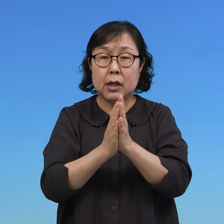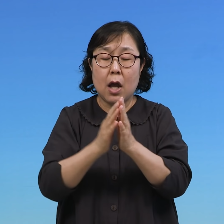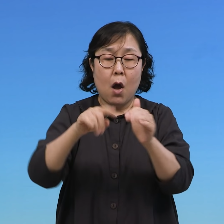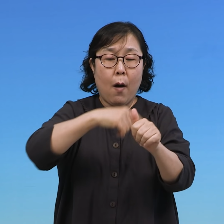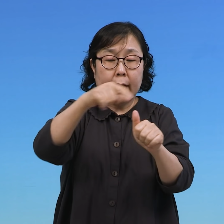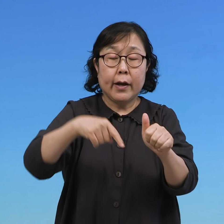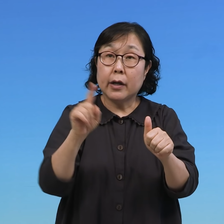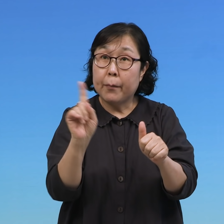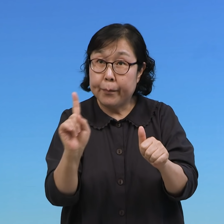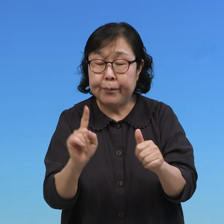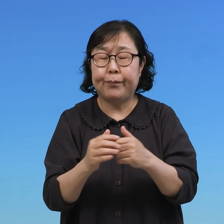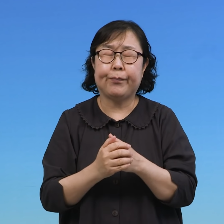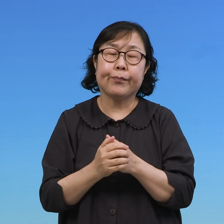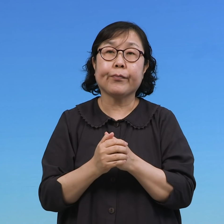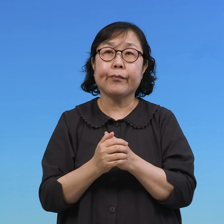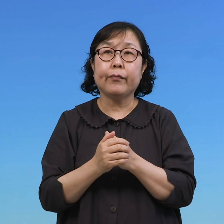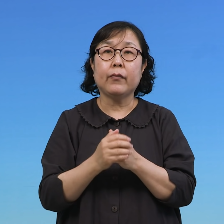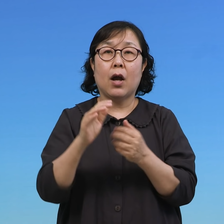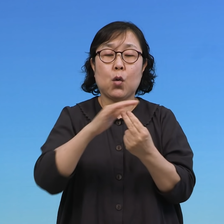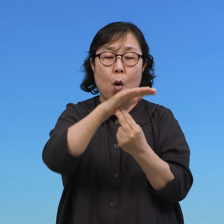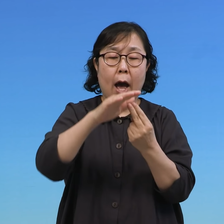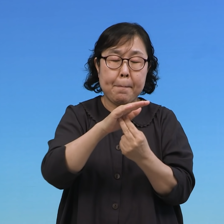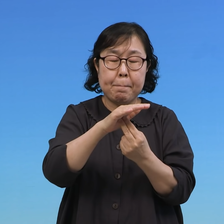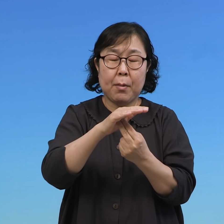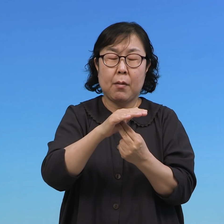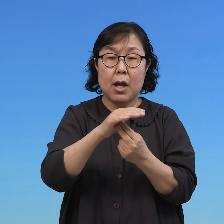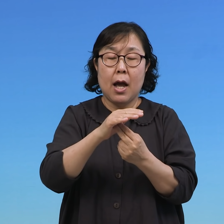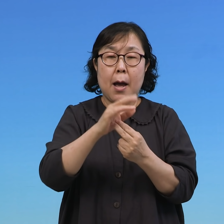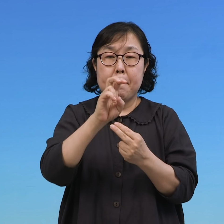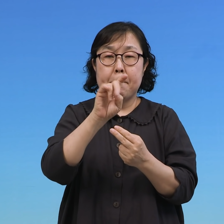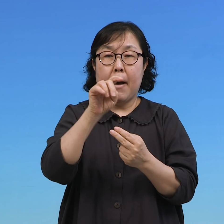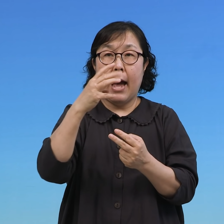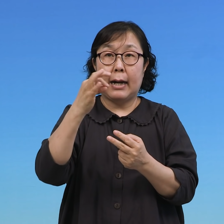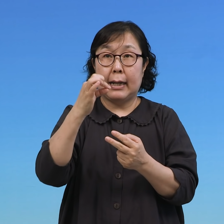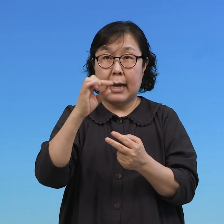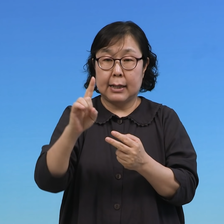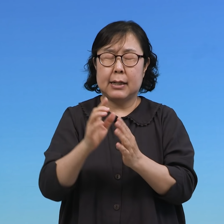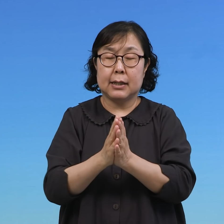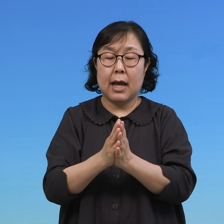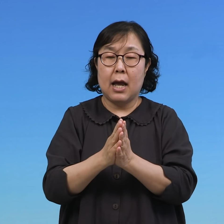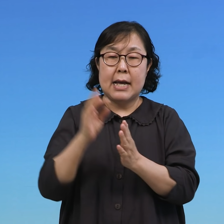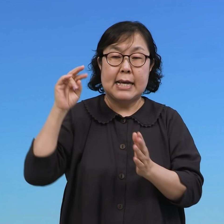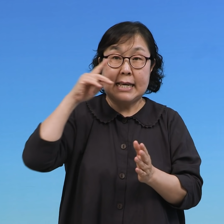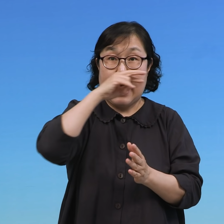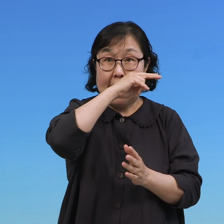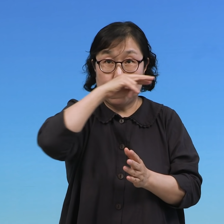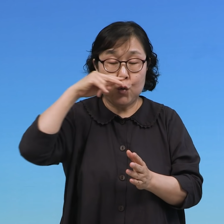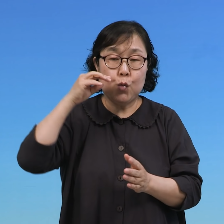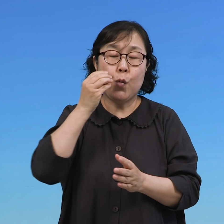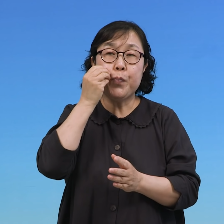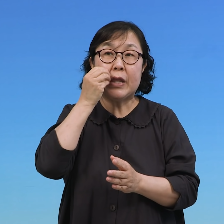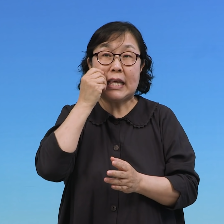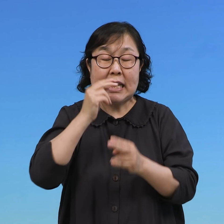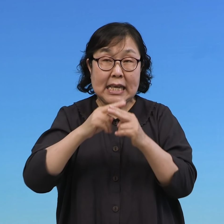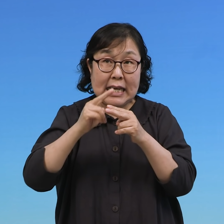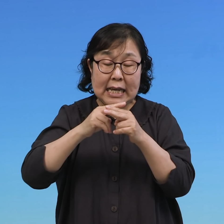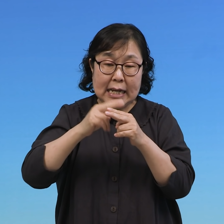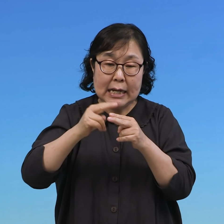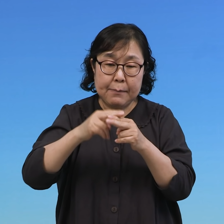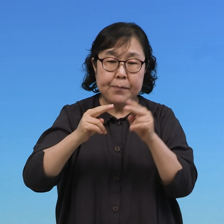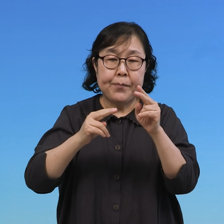어떤 말씀이 기록되어 있는가 하니까 자 요한복음 12장 3절입니다. 마리아는 지극히 비싼 향유 곧 순전한 나드 한